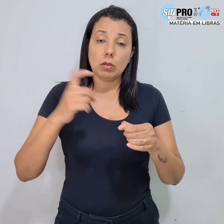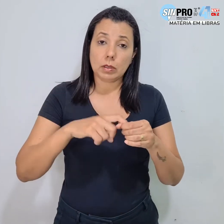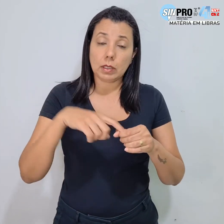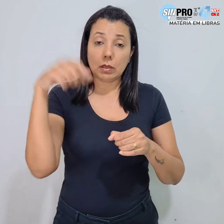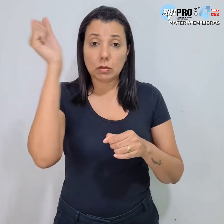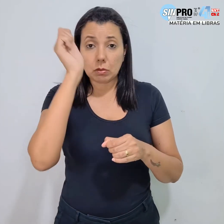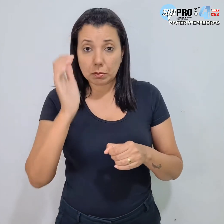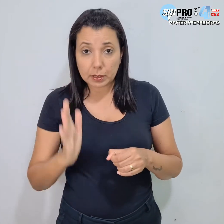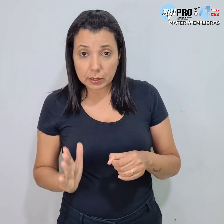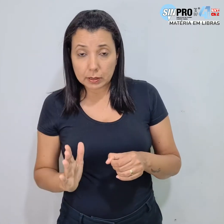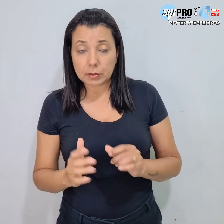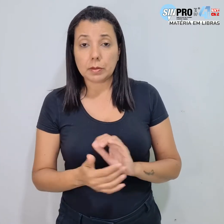retornando o Brasil